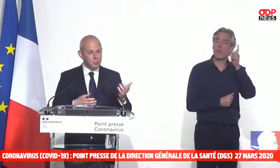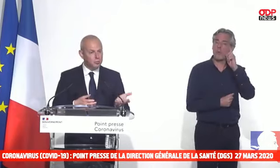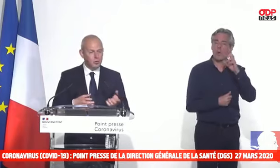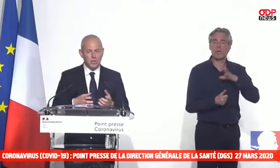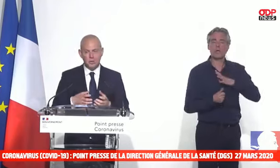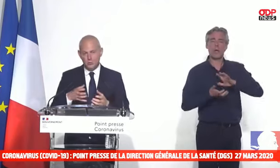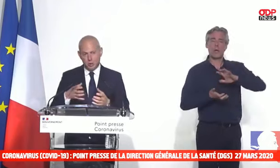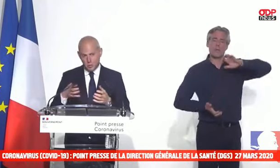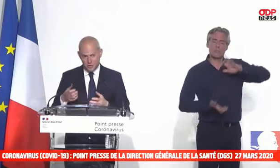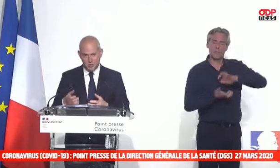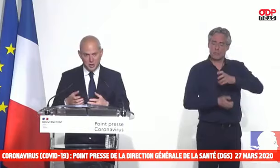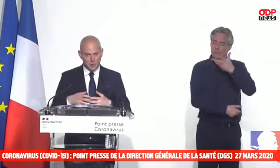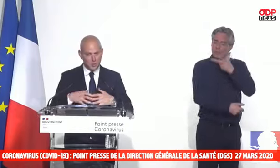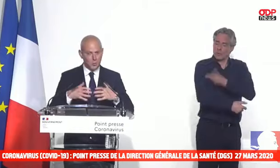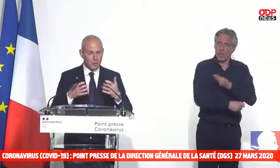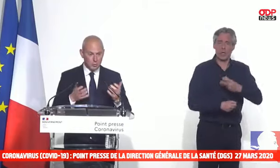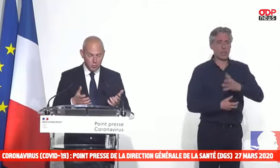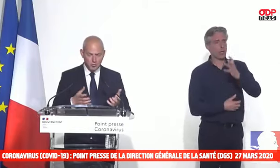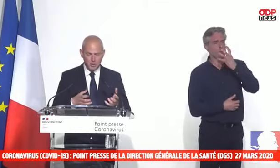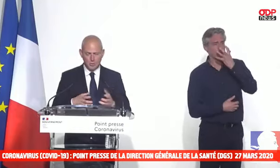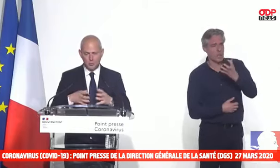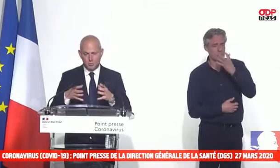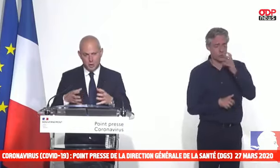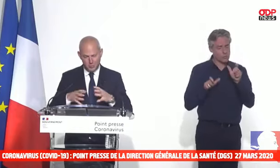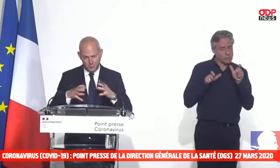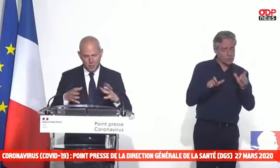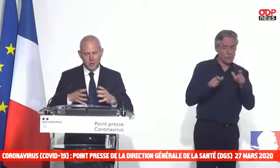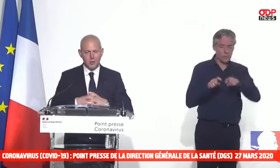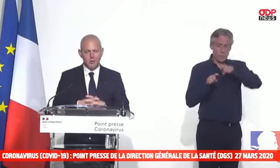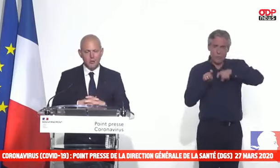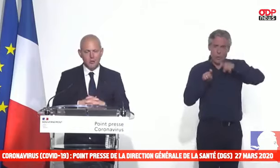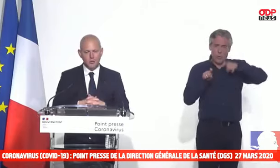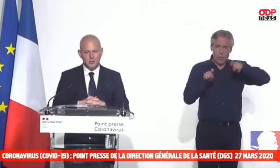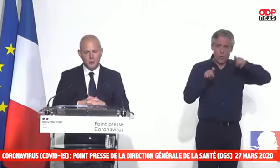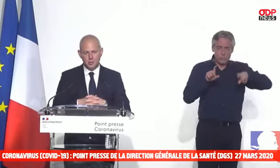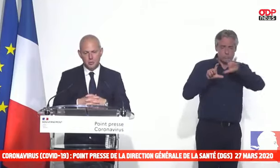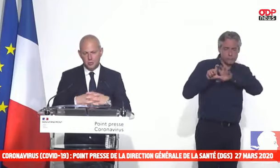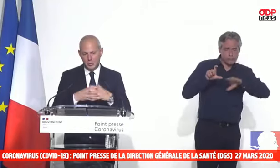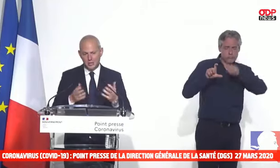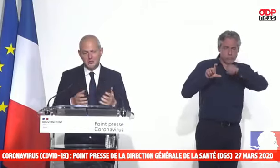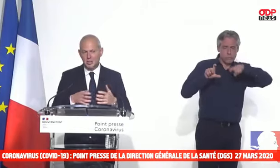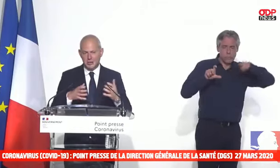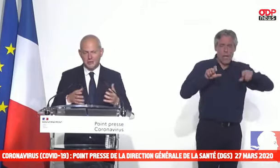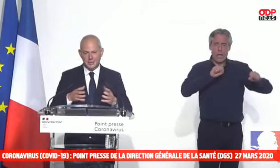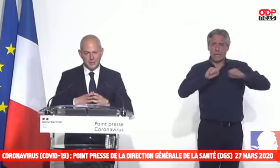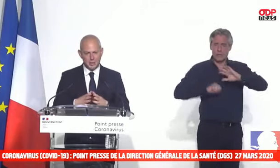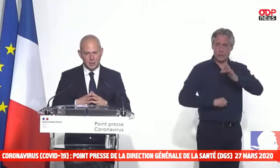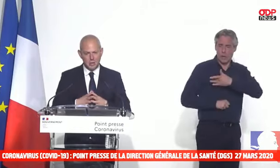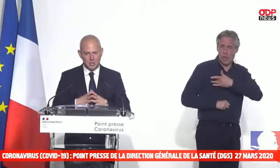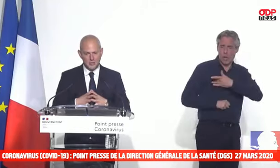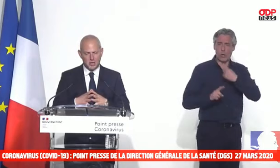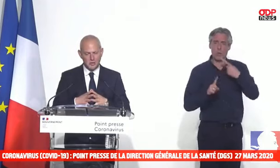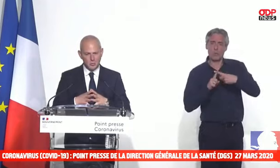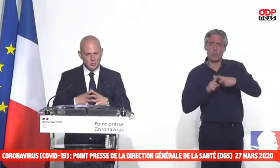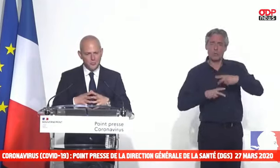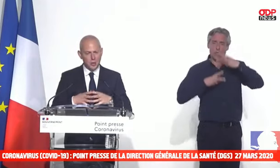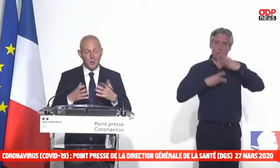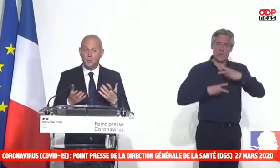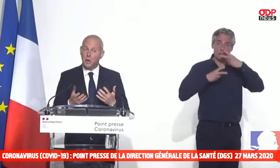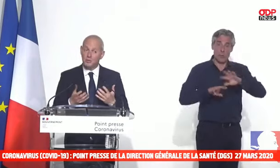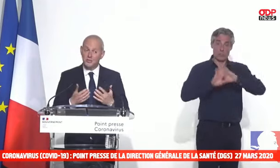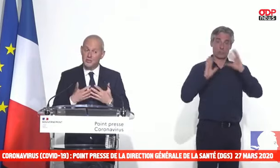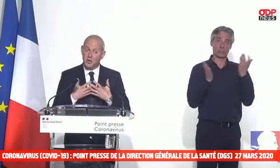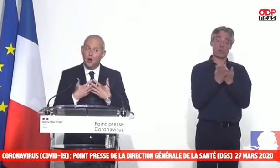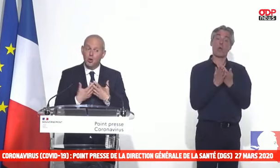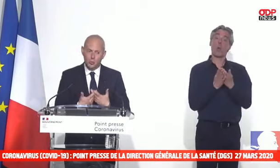de pousse-seringue, on parle de respirateur, on parle de surveillance, on parle de surveillance de l'activité cardiaque et de la respiration. Mais on